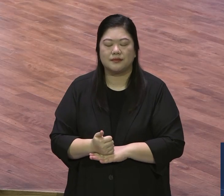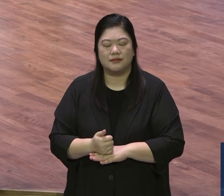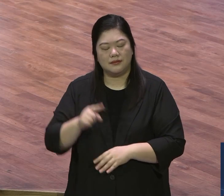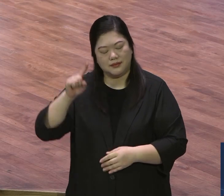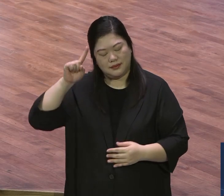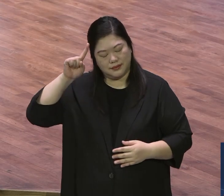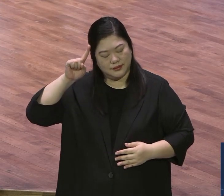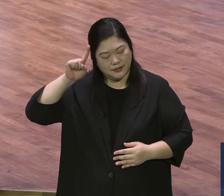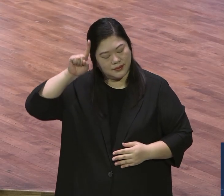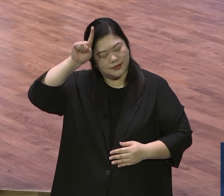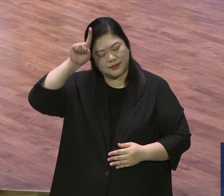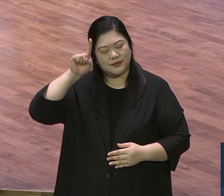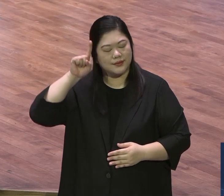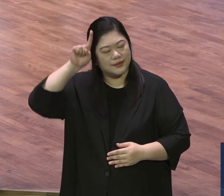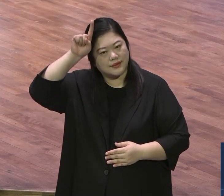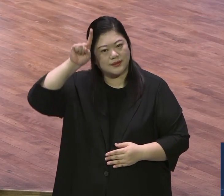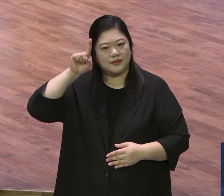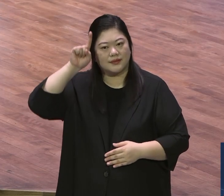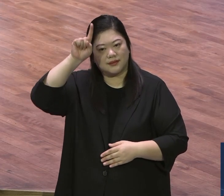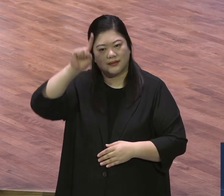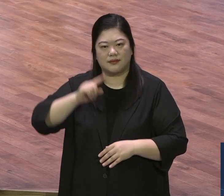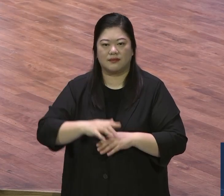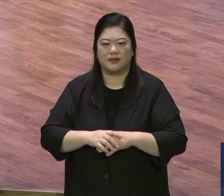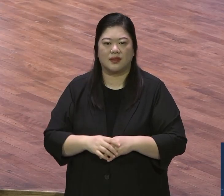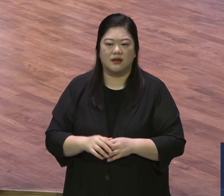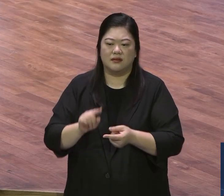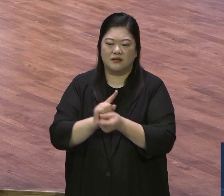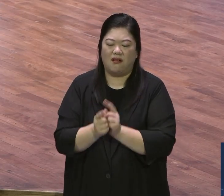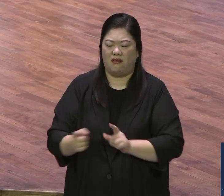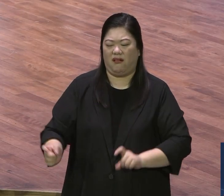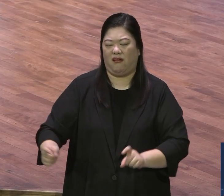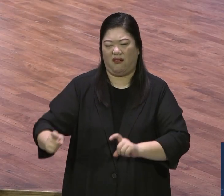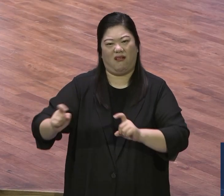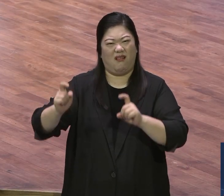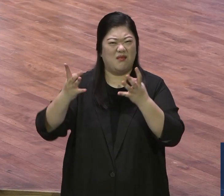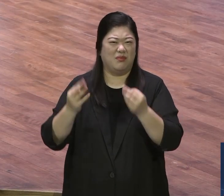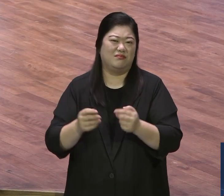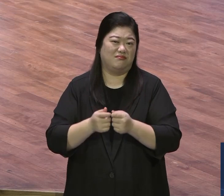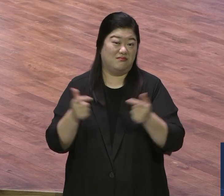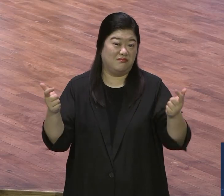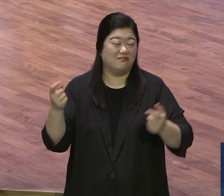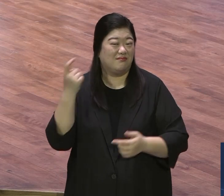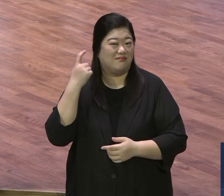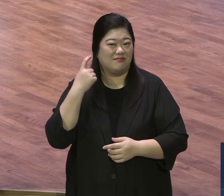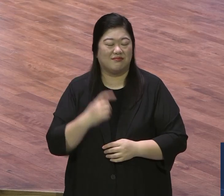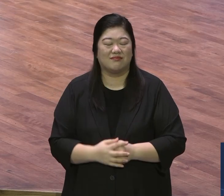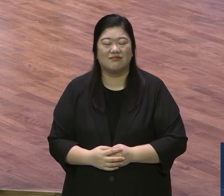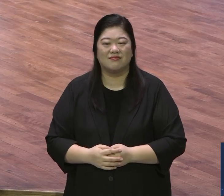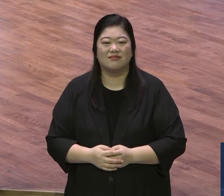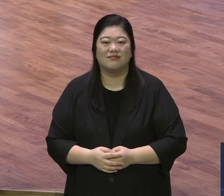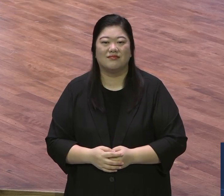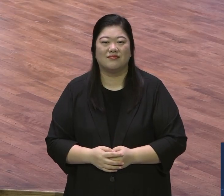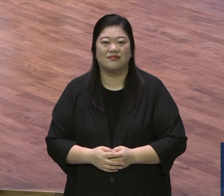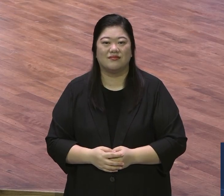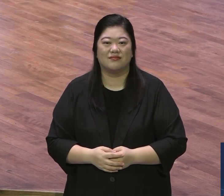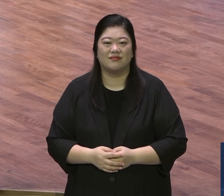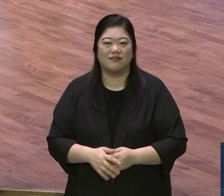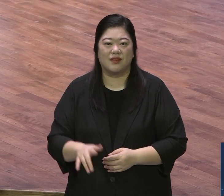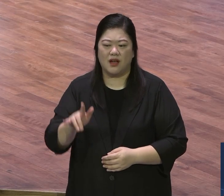가지고도 그렇게 크게 다투는 일들이 일어나고 있다고 합니다. 많은 사람들이 코로나19로 인해 가지고